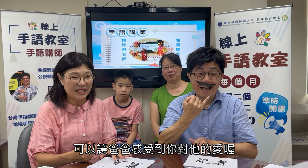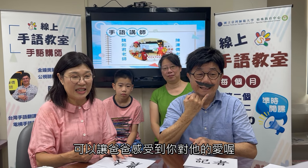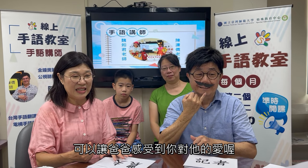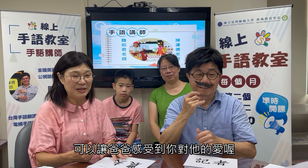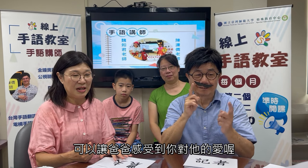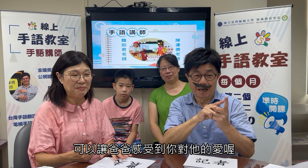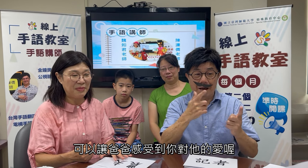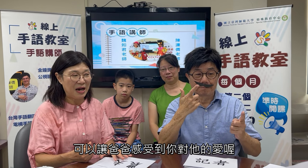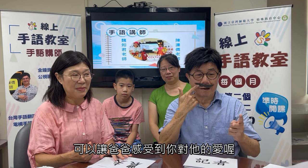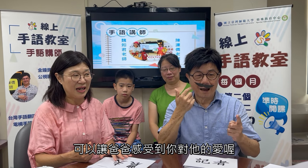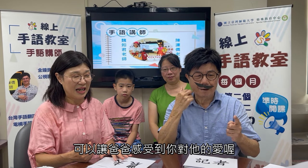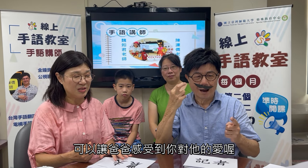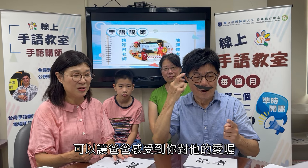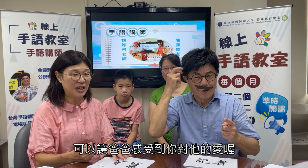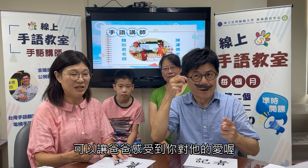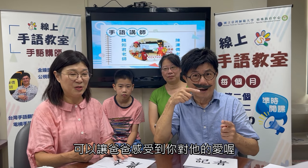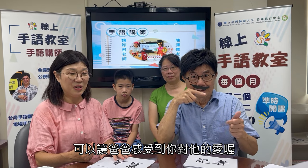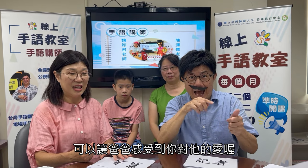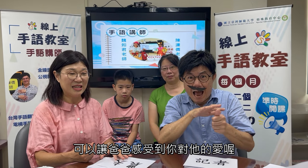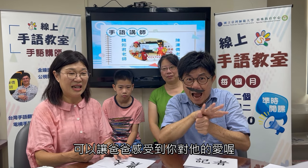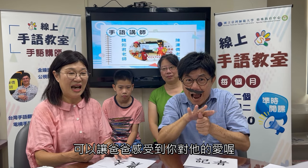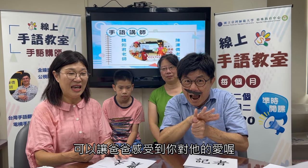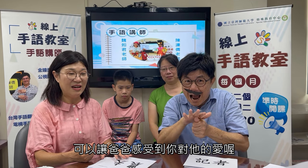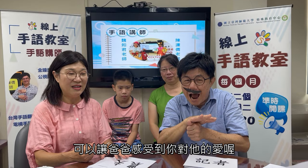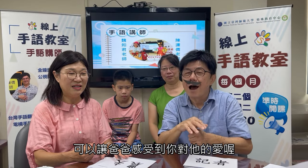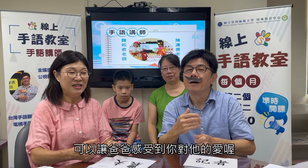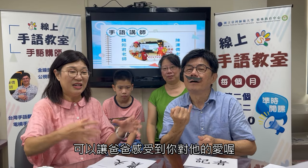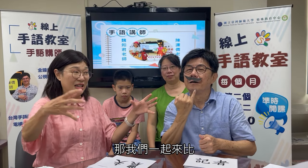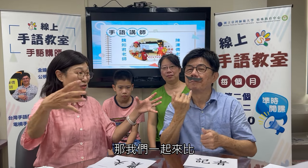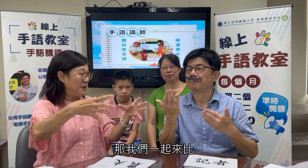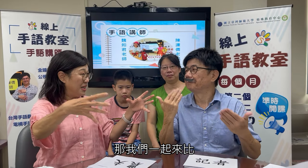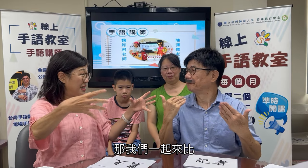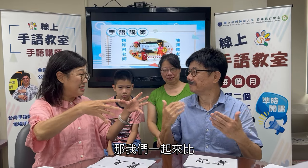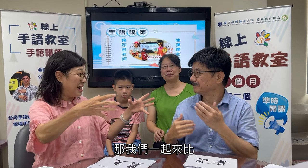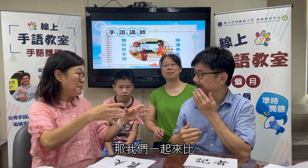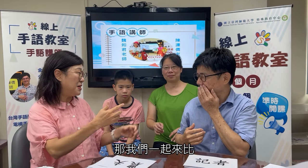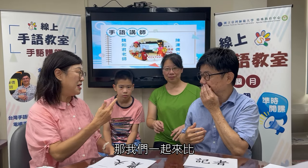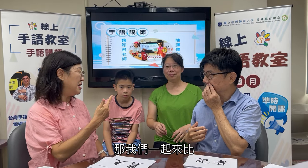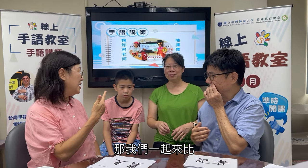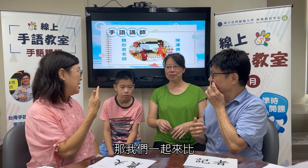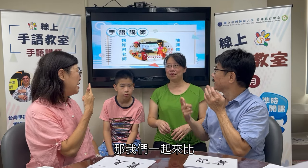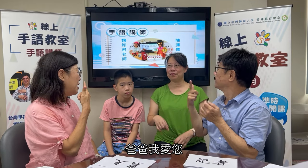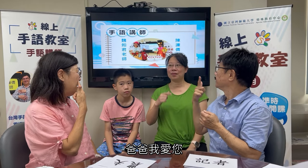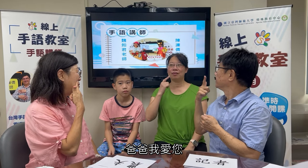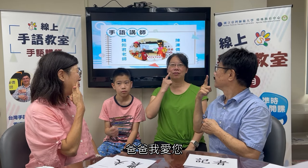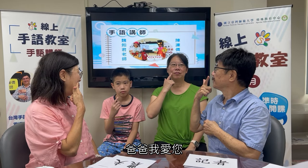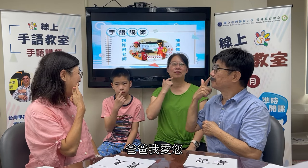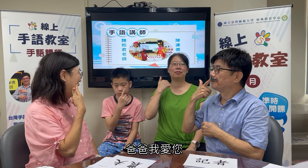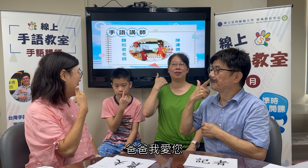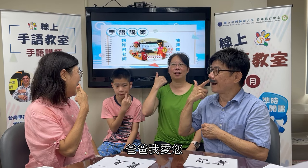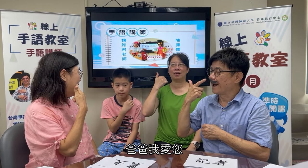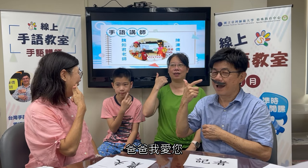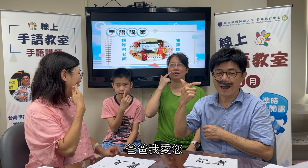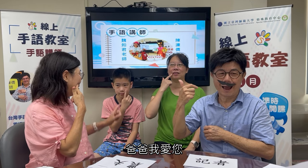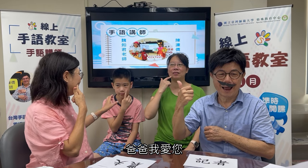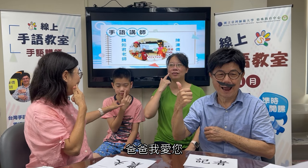以让爸爸感受到你对他的爱哦。那我们一起来比，爸，这边，